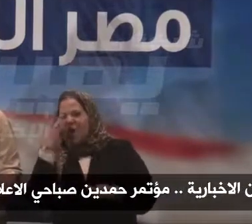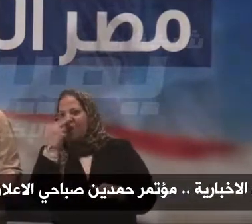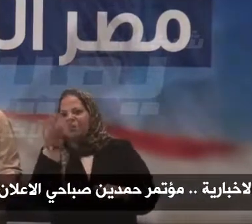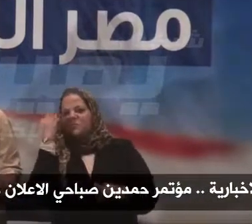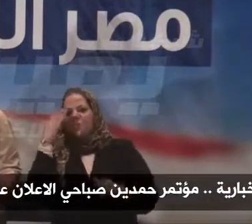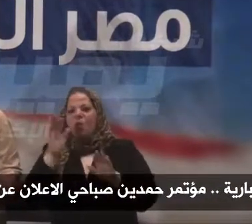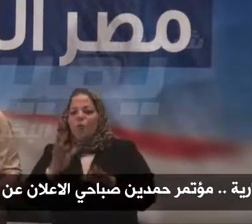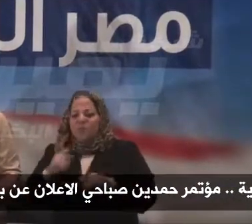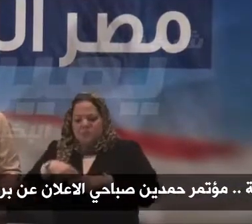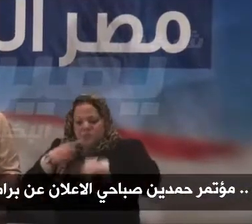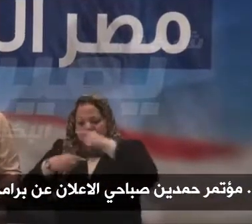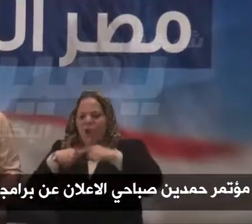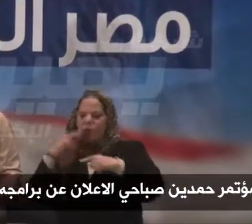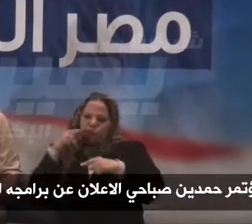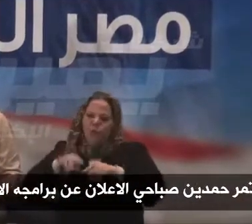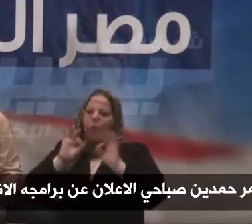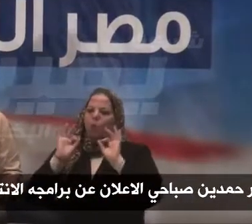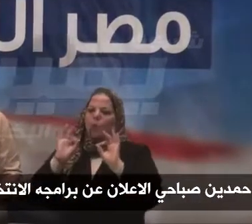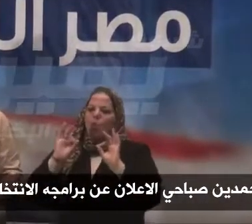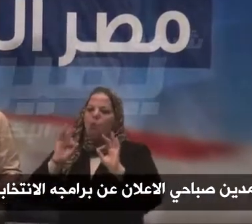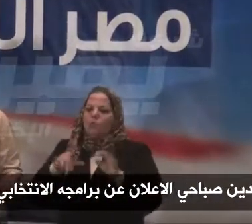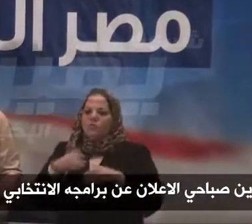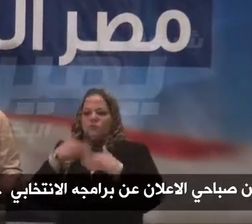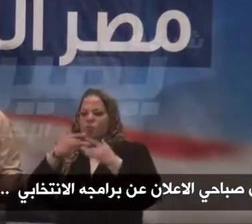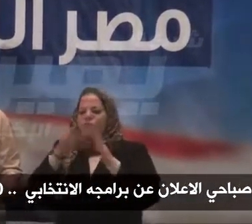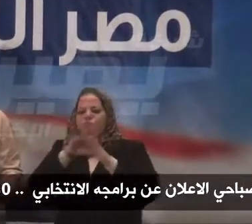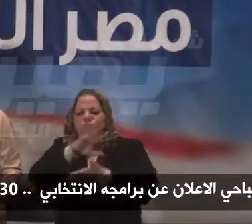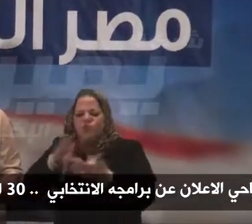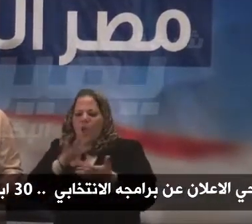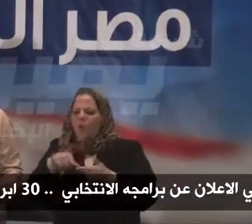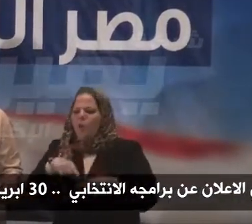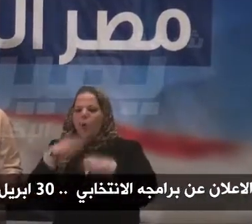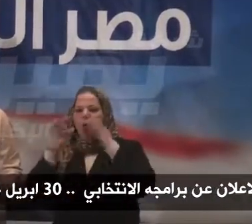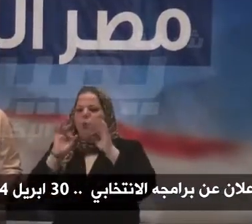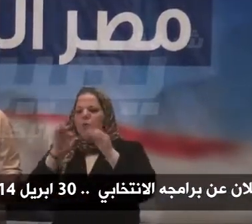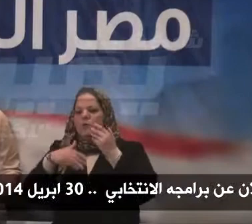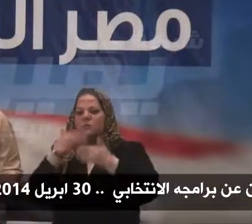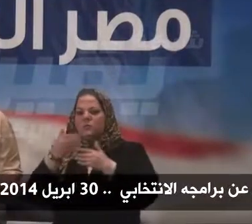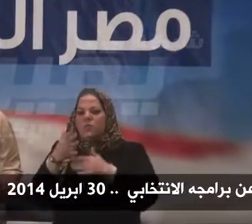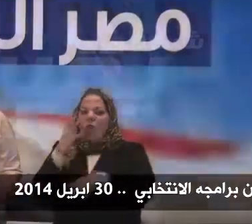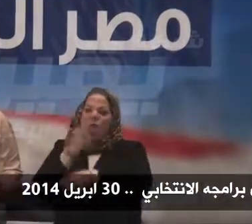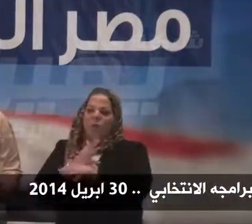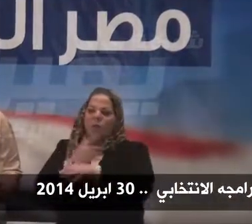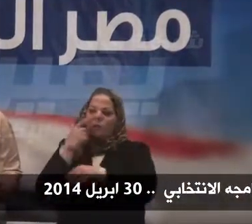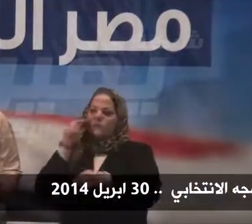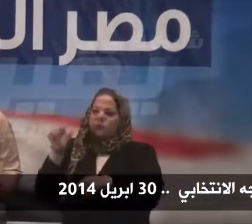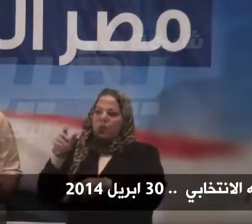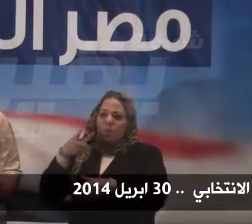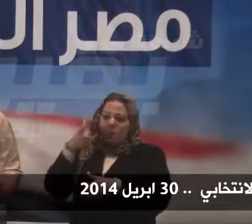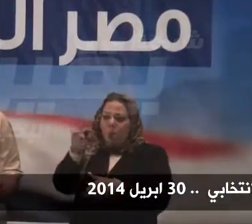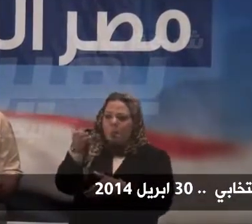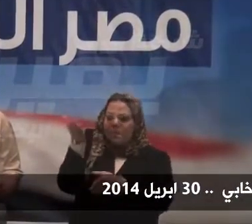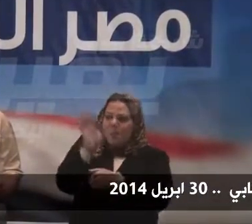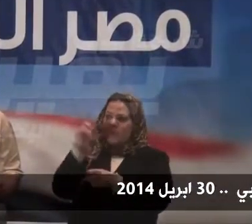ولا زلنا نعيشها، نعيش نفس المشكلة. الإخوان فقط هم الذين قتلوا؟